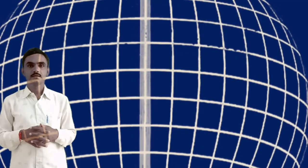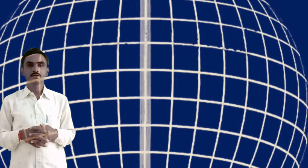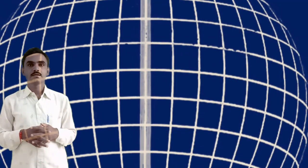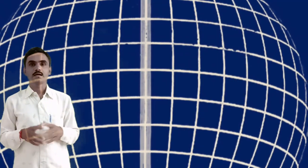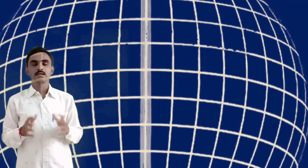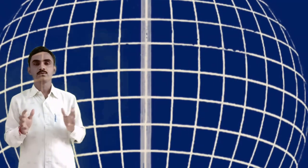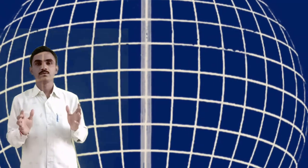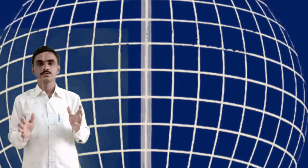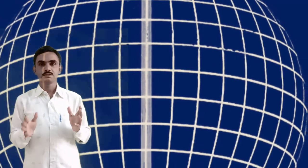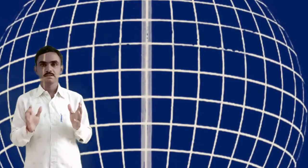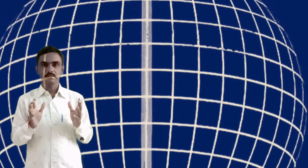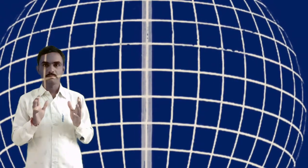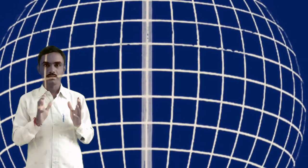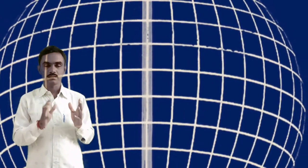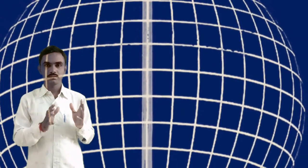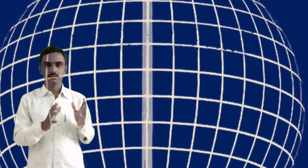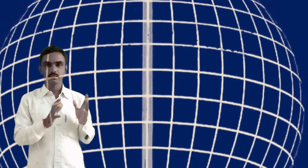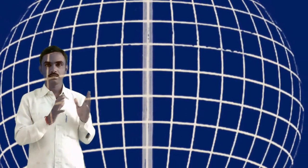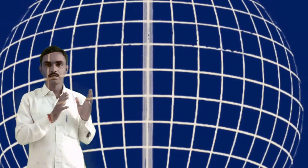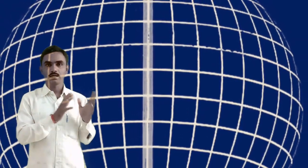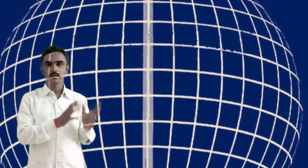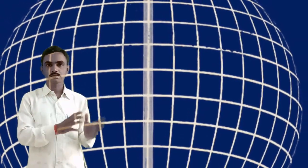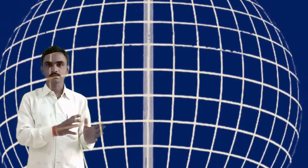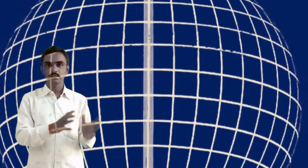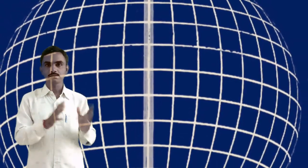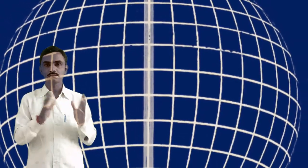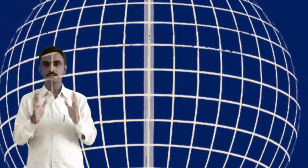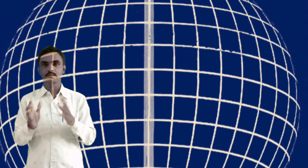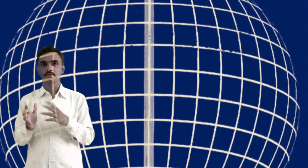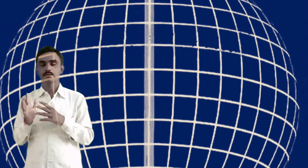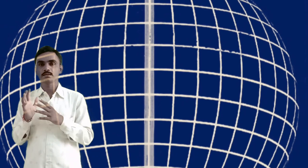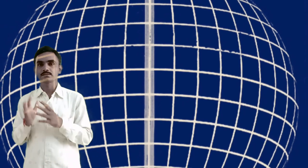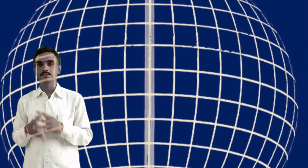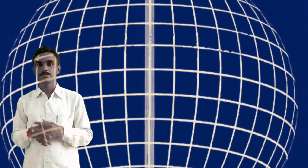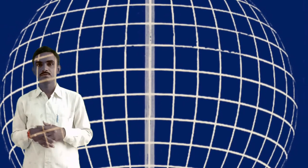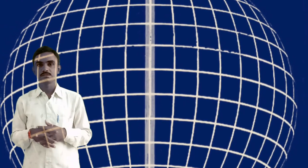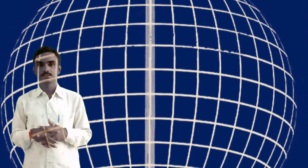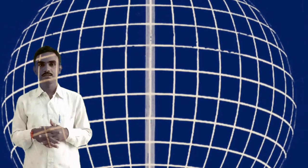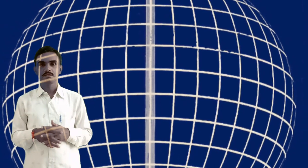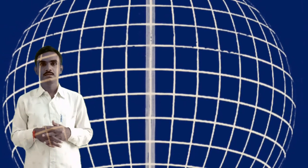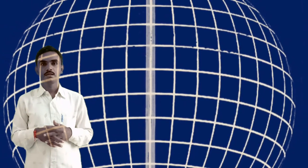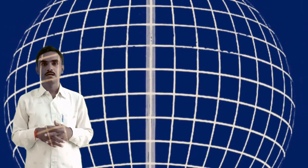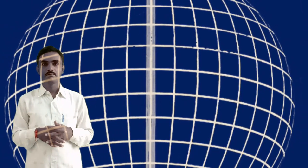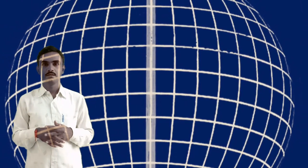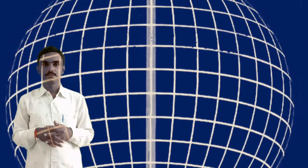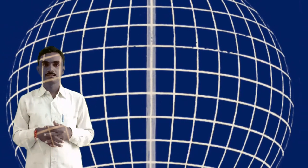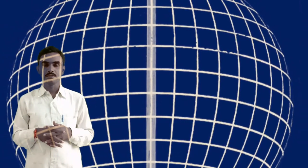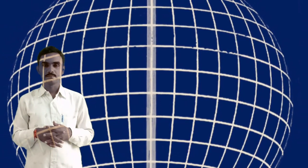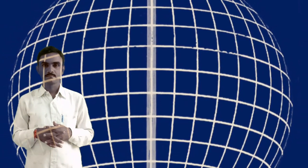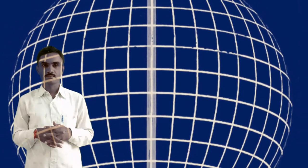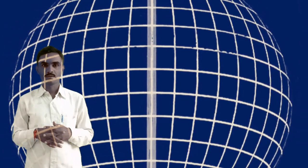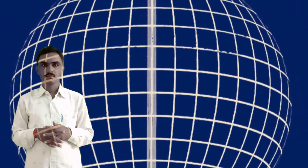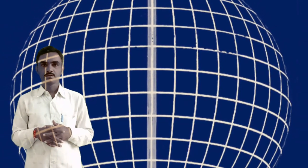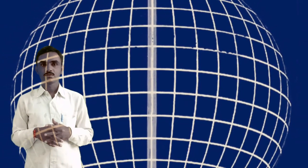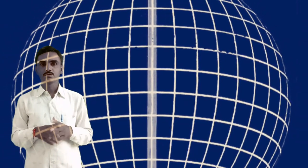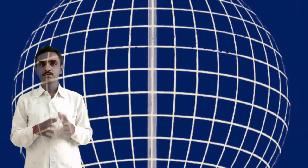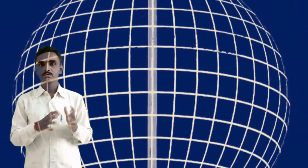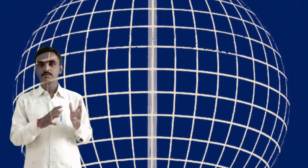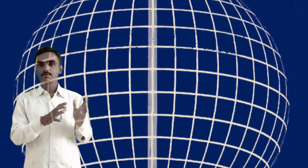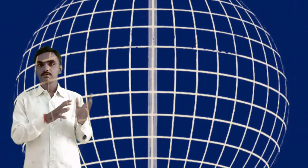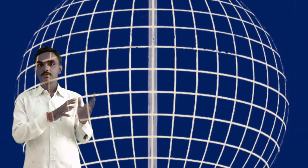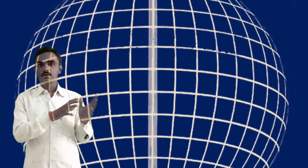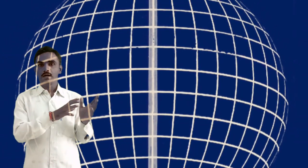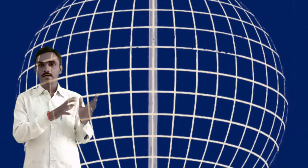આપણને ખ્યાલ હોવો જોઈએ કે ભારત કેટલા અક્ષાંશ અને રેખાંશની વચ્ચે આવેલ છે।